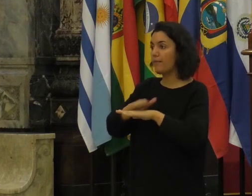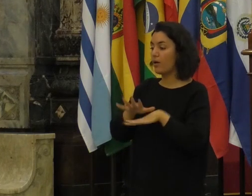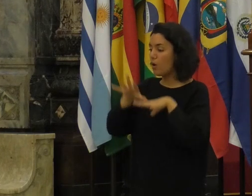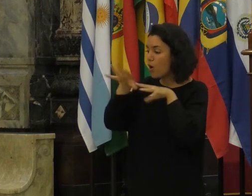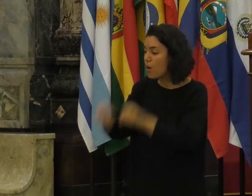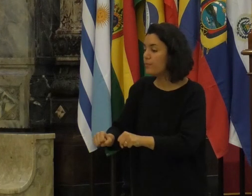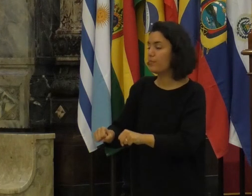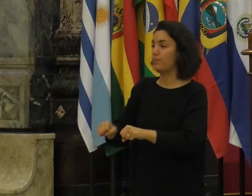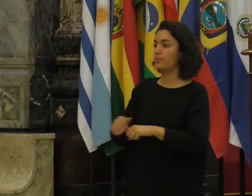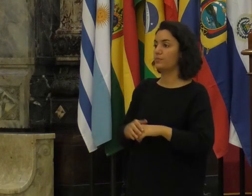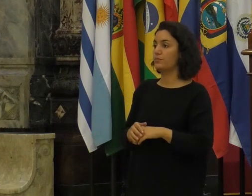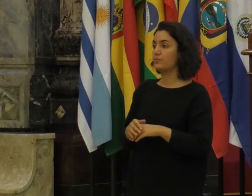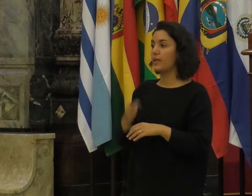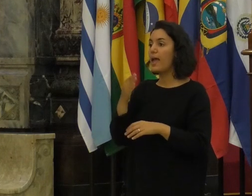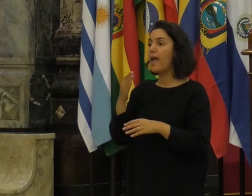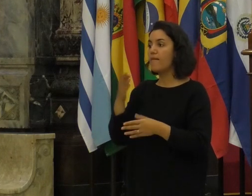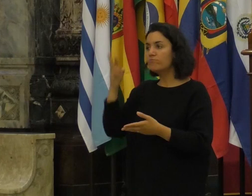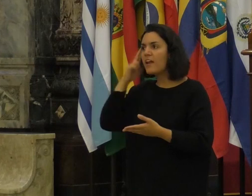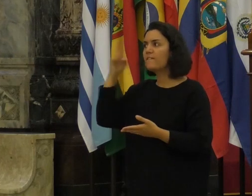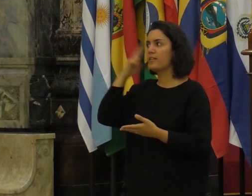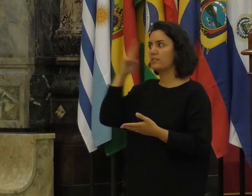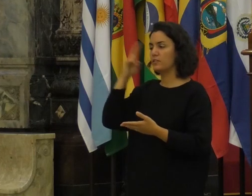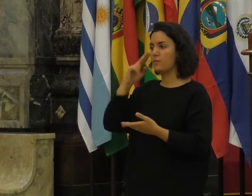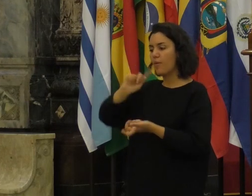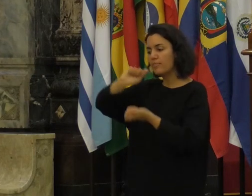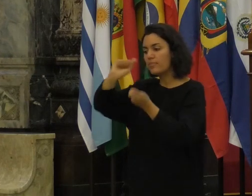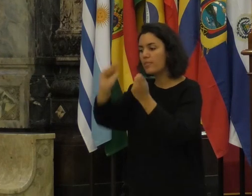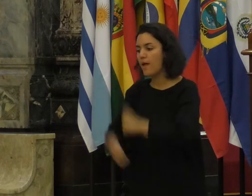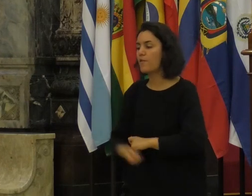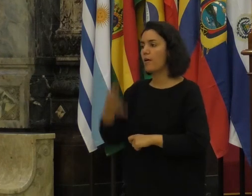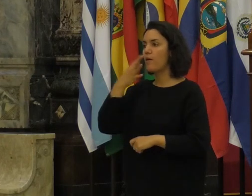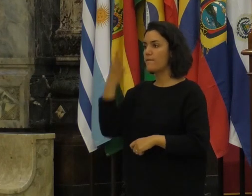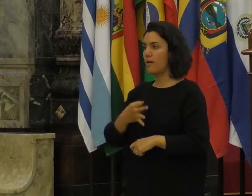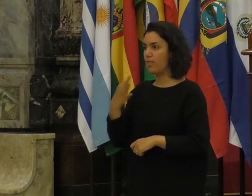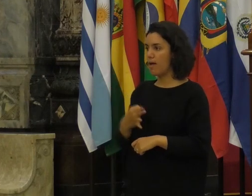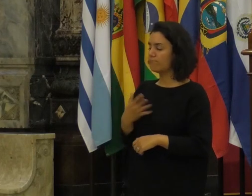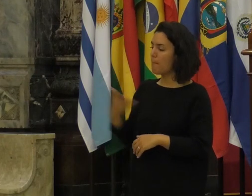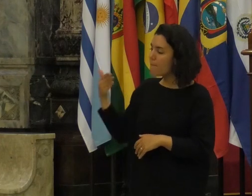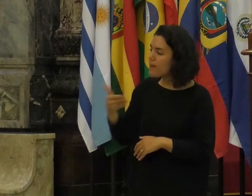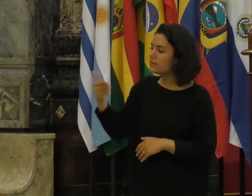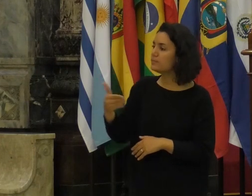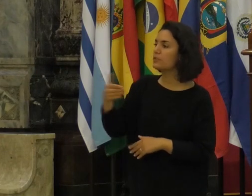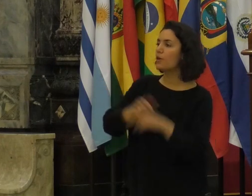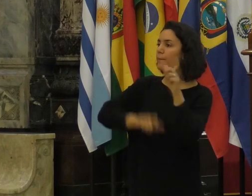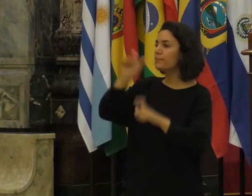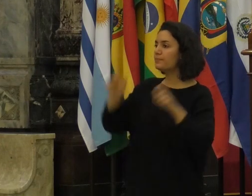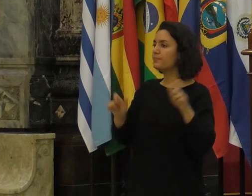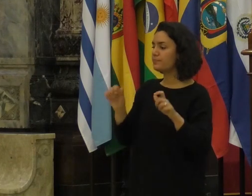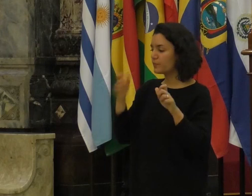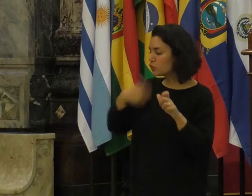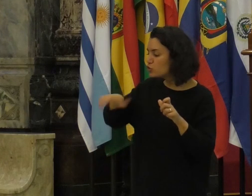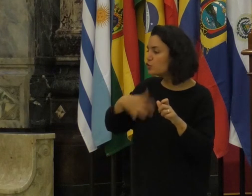comprometido, crítico, transformador, con amplia participación de los actores sociales de